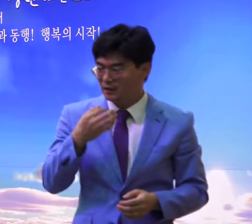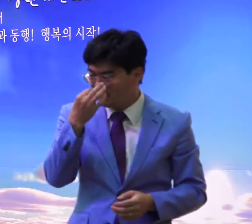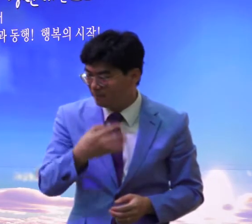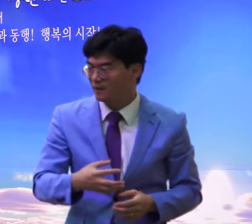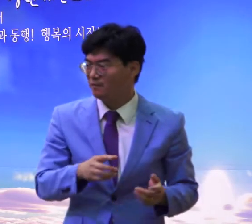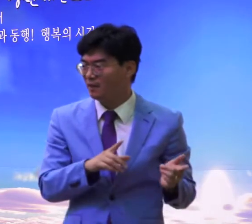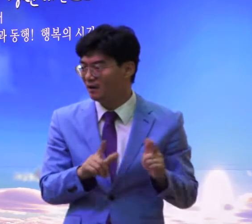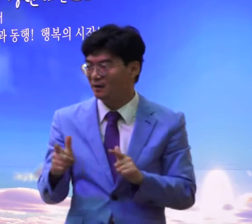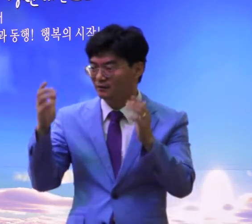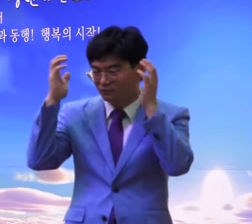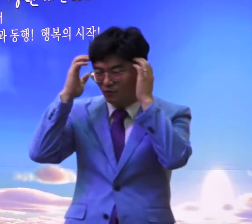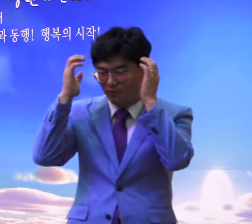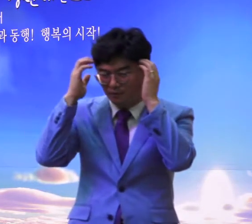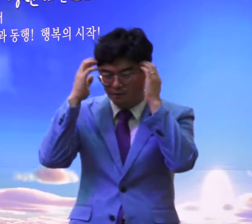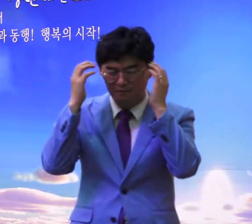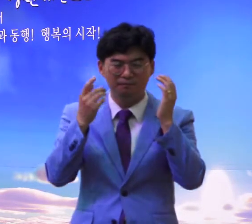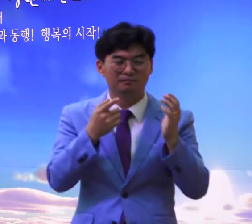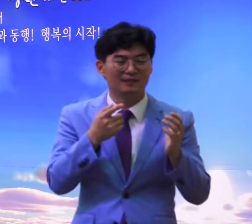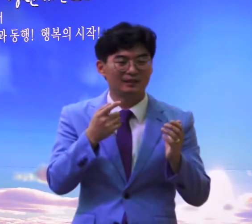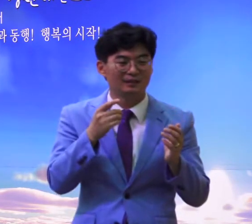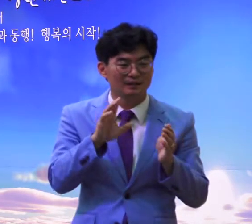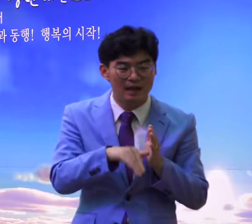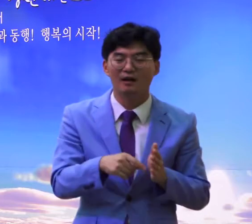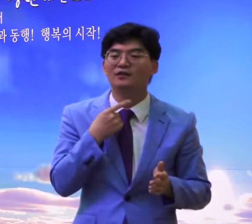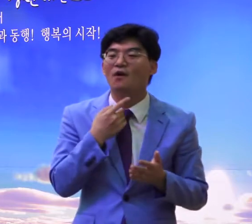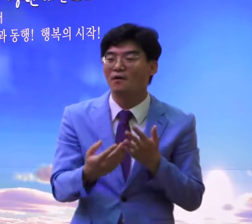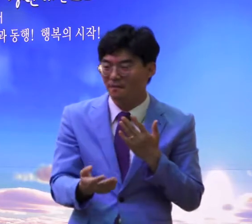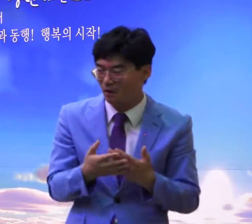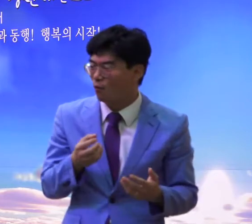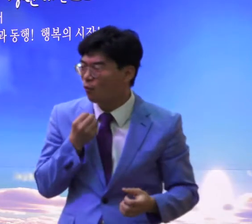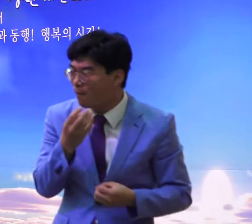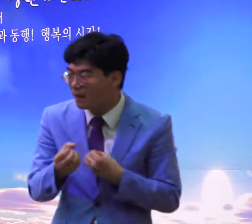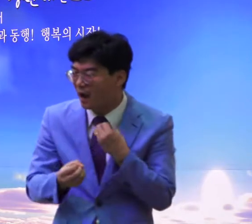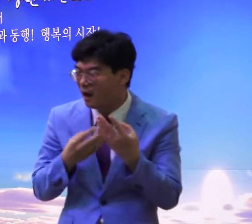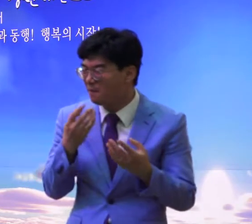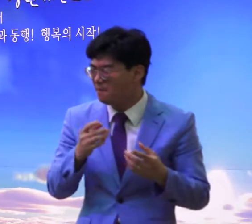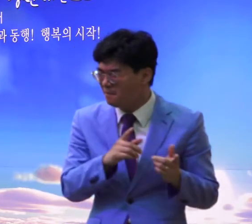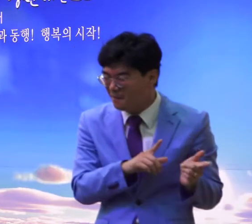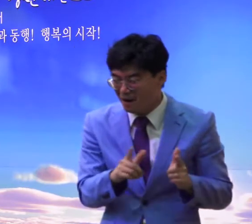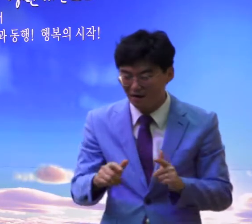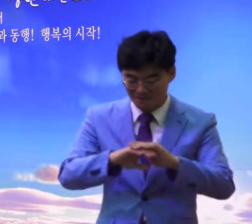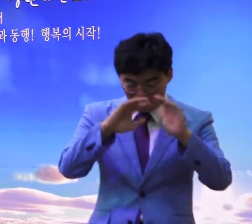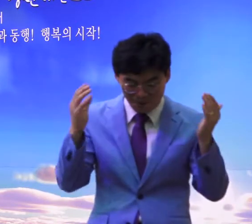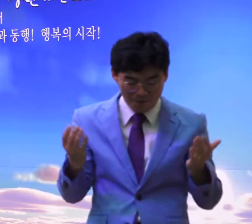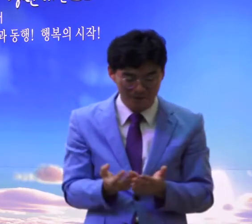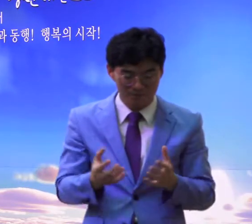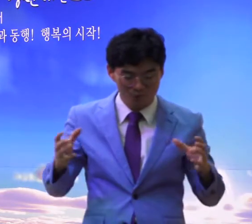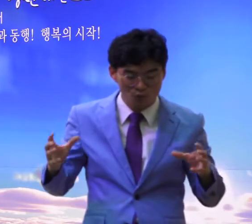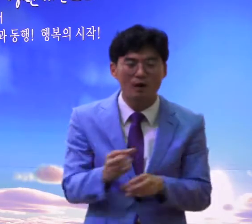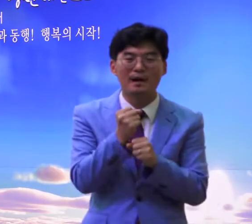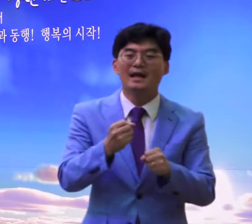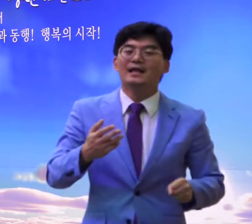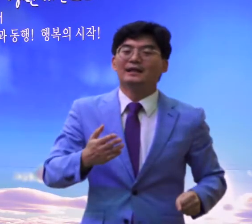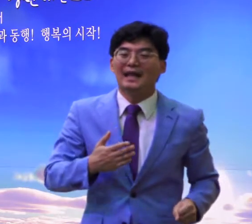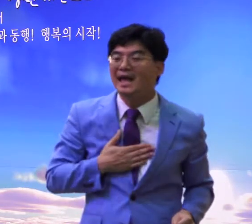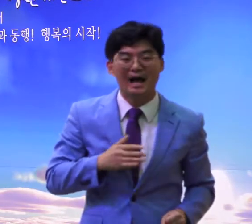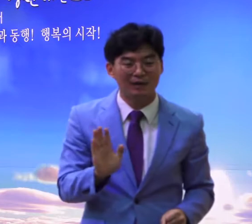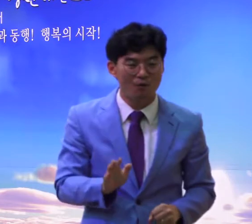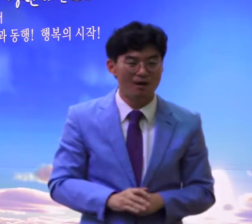순종하는 길에서 경험하고 고백하는 것이 내 안에서 하나님이 일하신다 하는 것입니다.